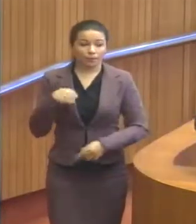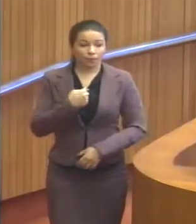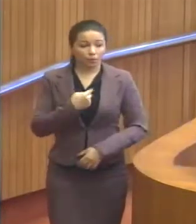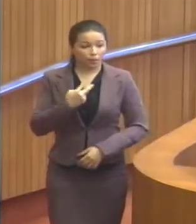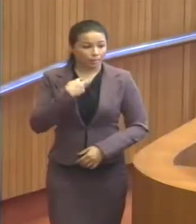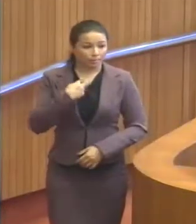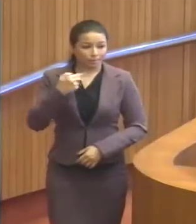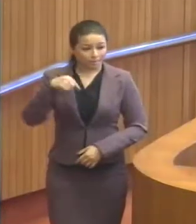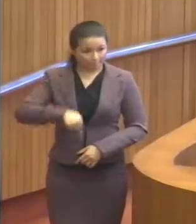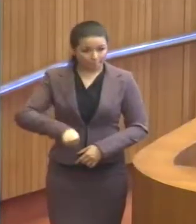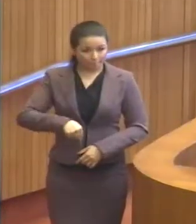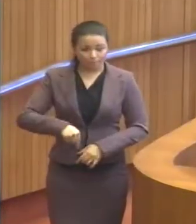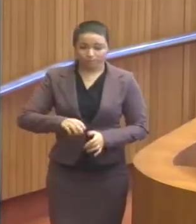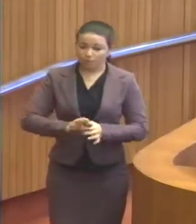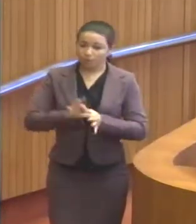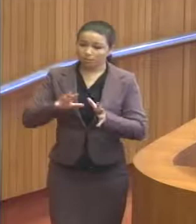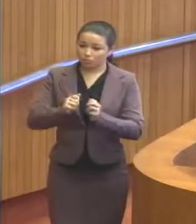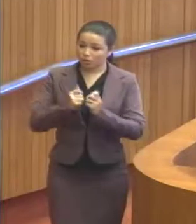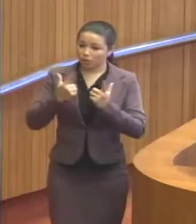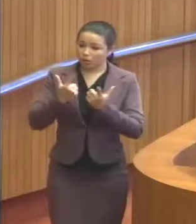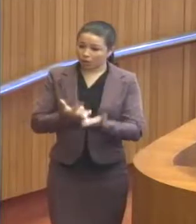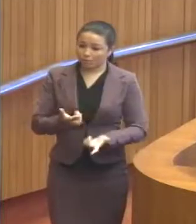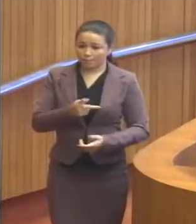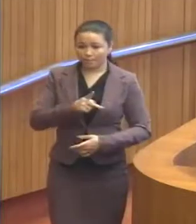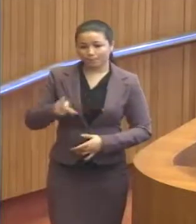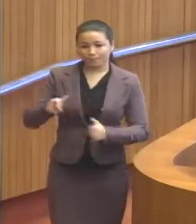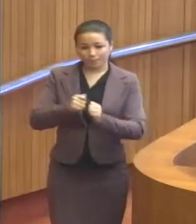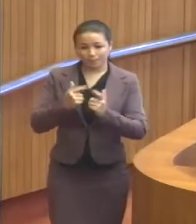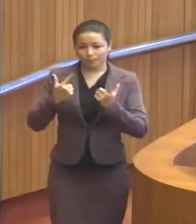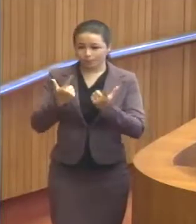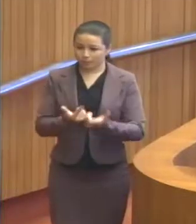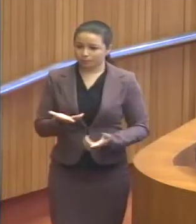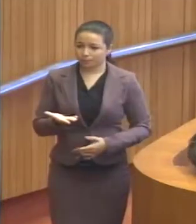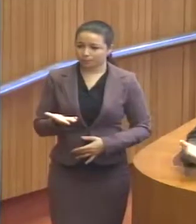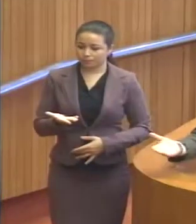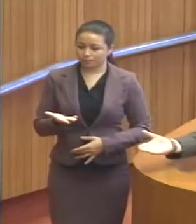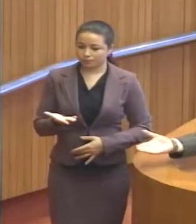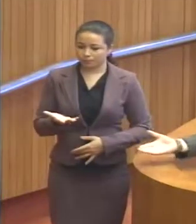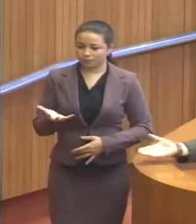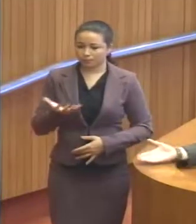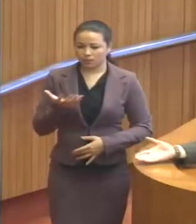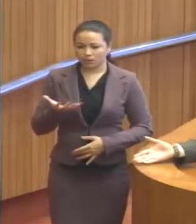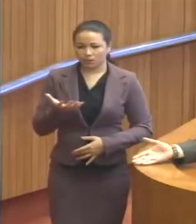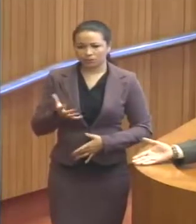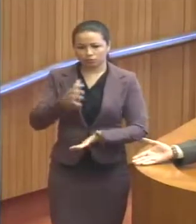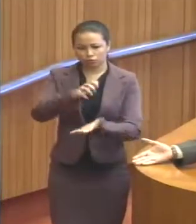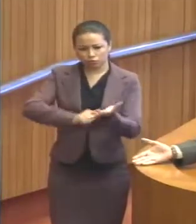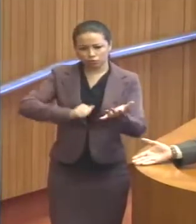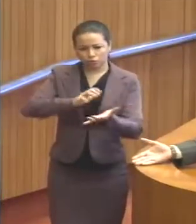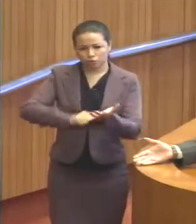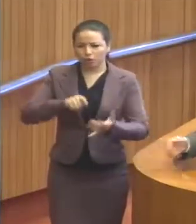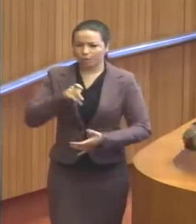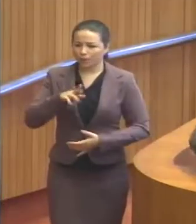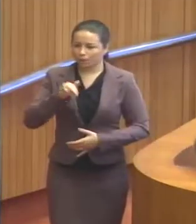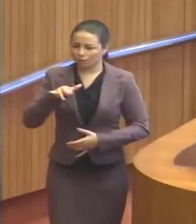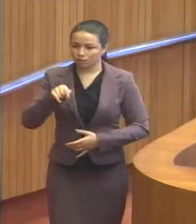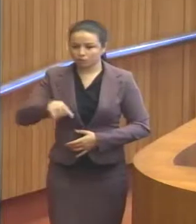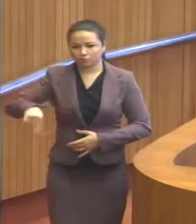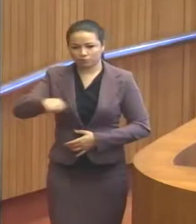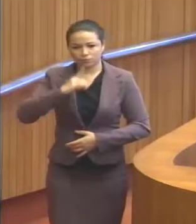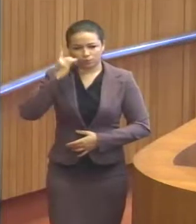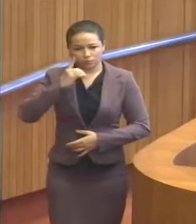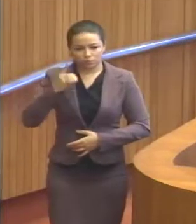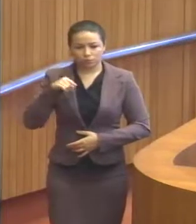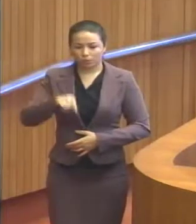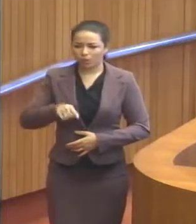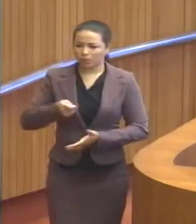podemos aqui deixar que a Assembleia, a presidência da Assembleia, tire a prerrogativa dos deputados. É obrigação